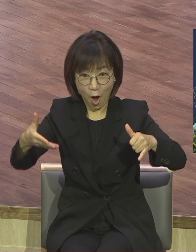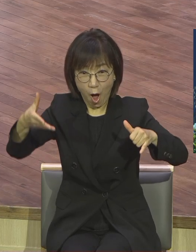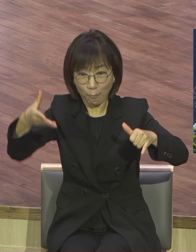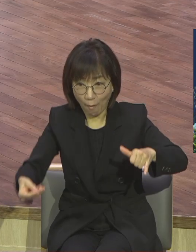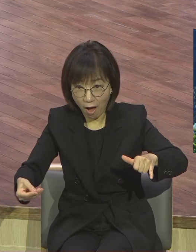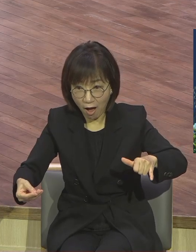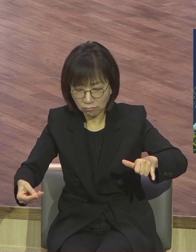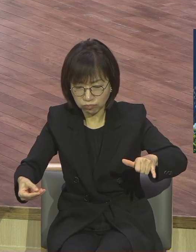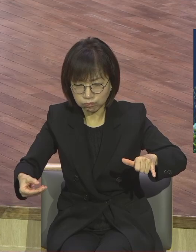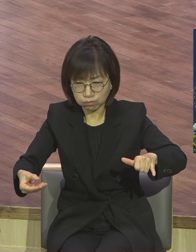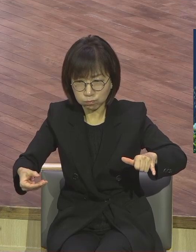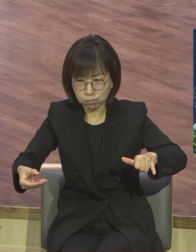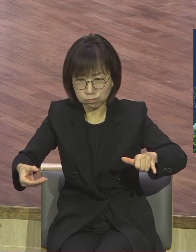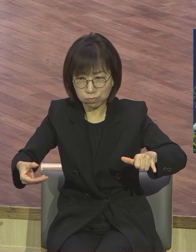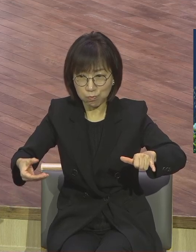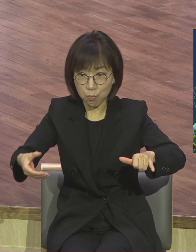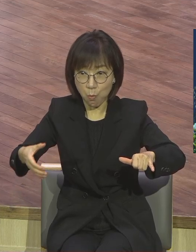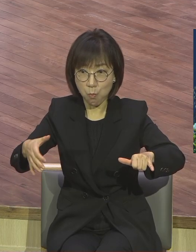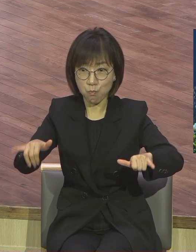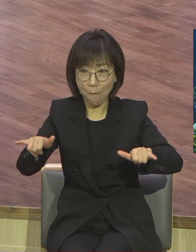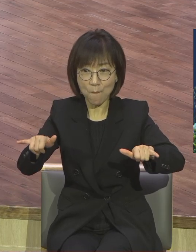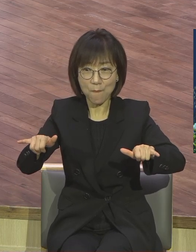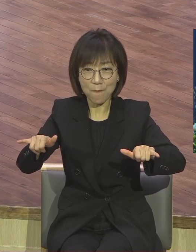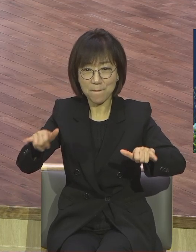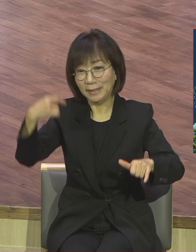그것을 느낀다라는 것입니다.